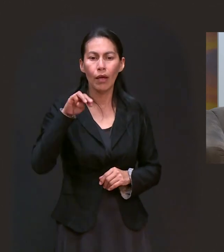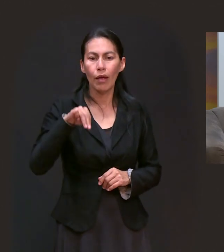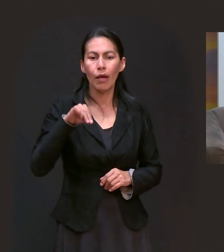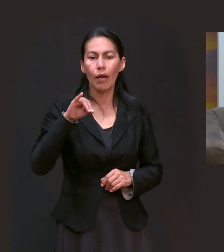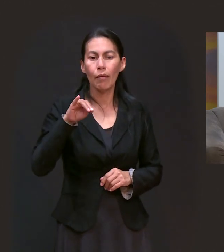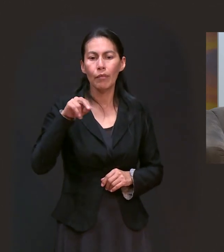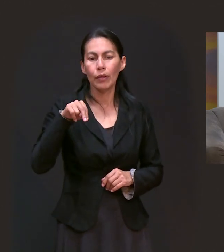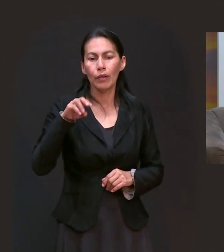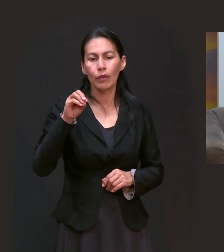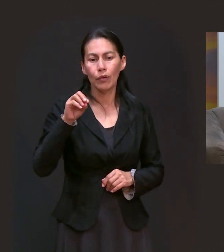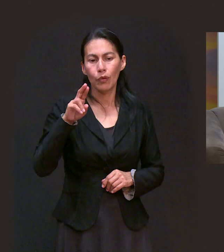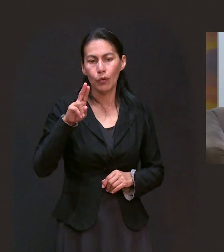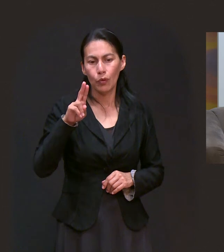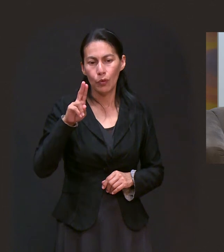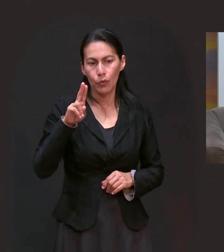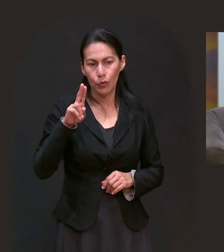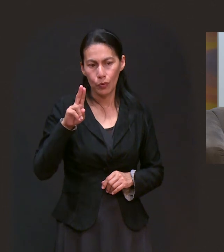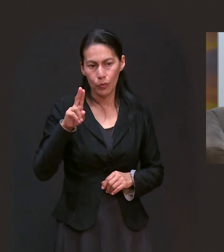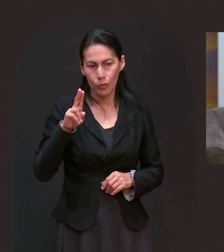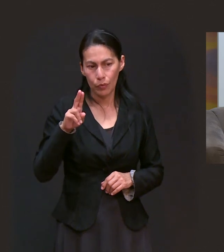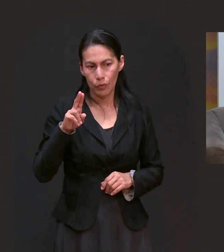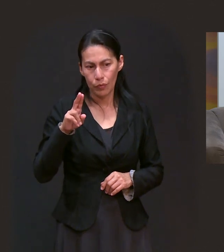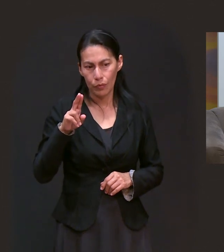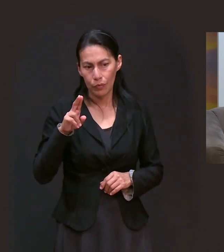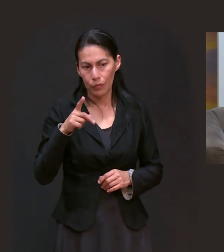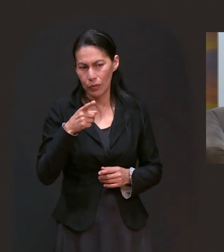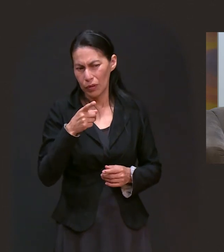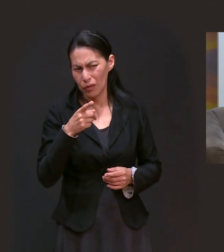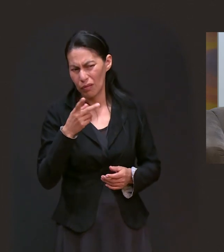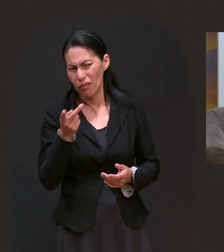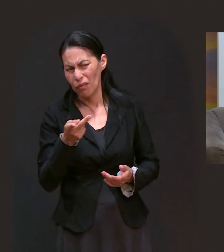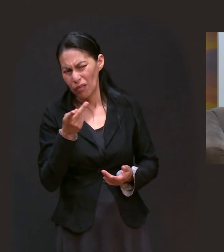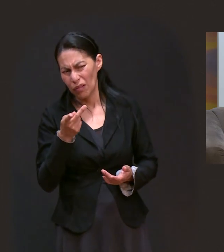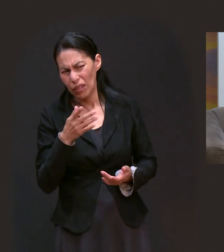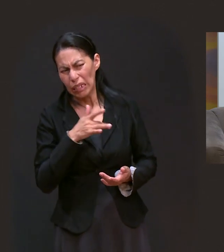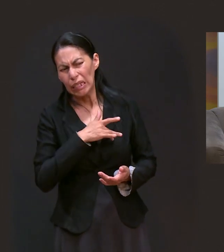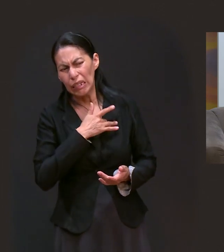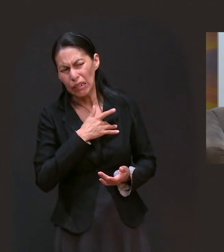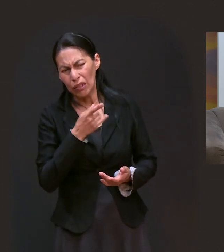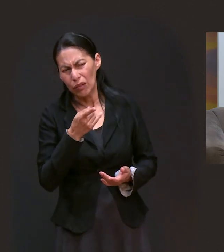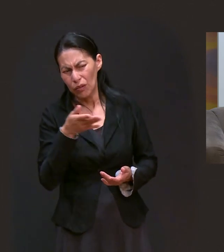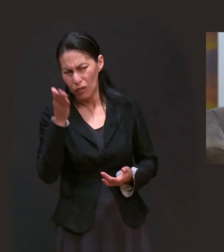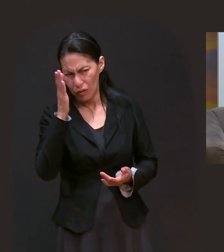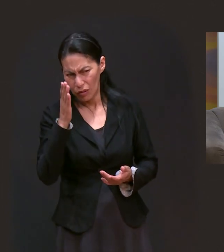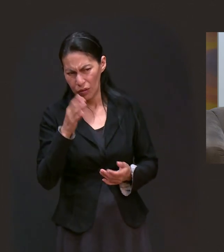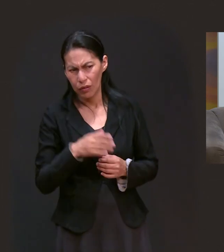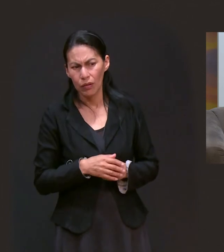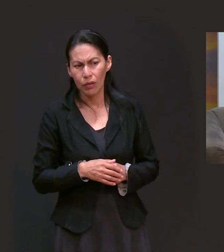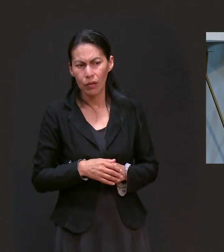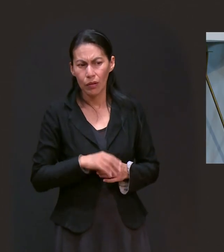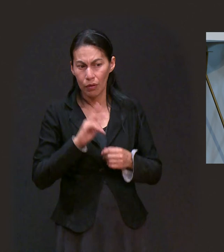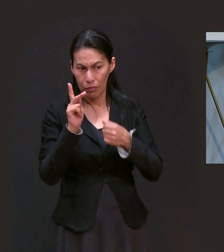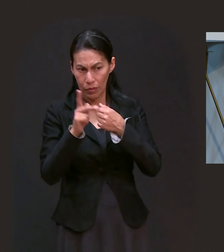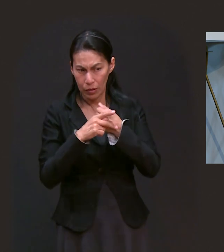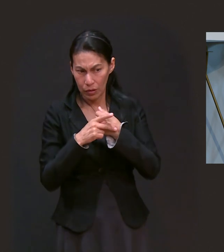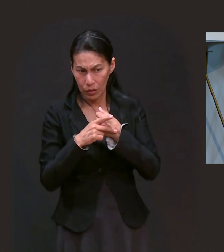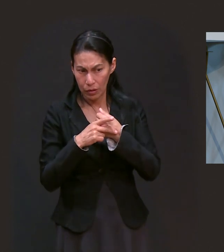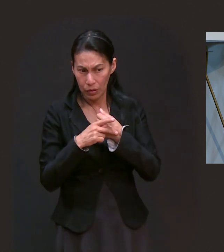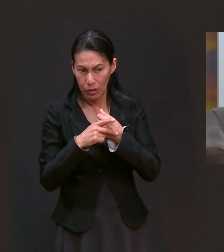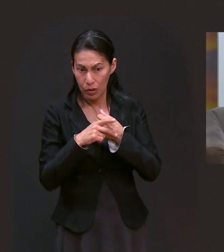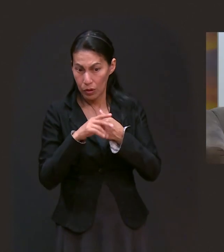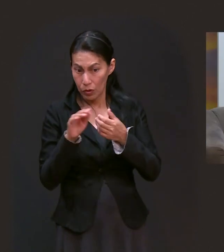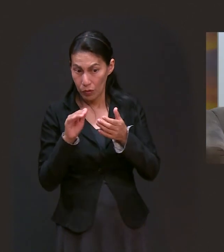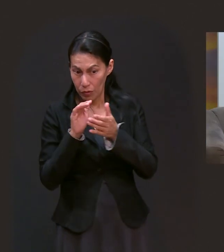compartió de cómo se sentía ahora cuando le decían que vaya de su tierra